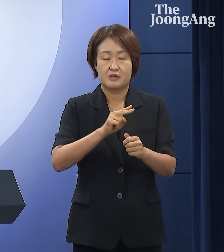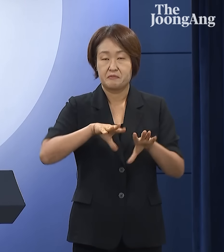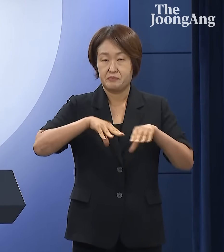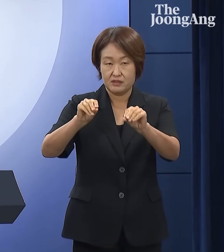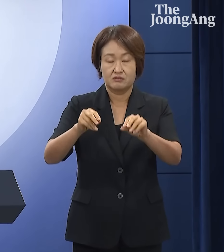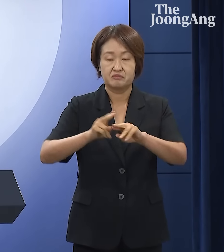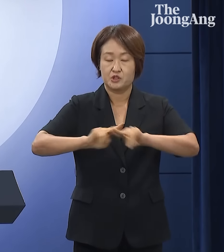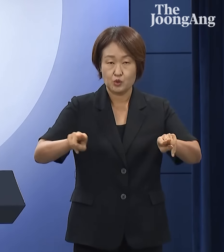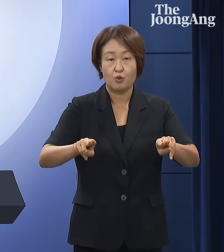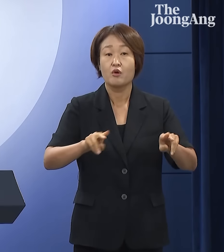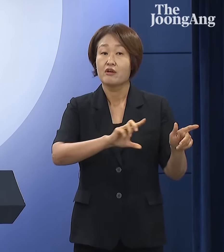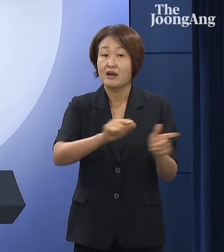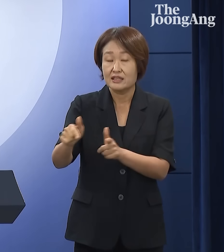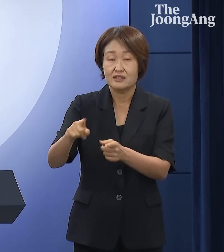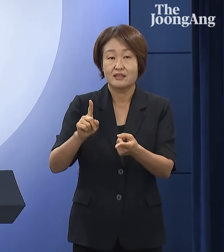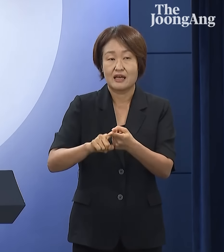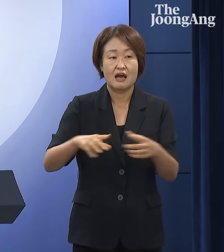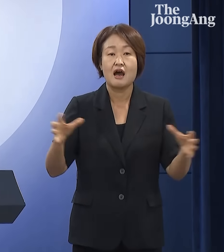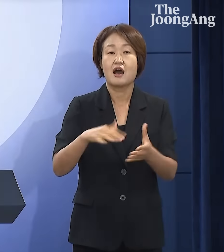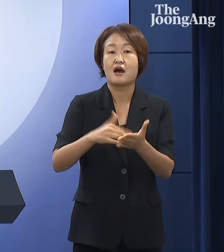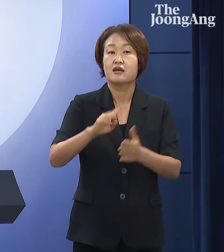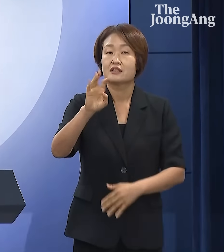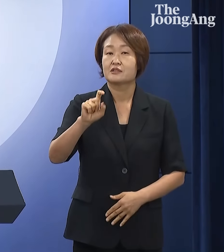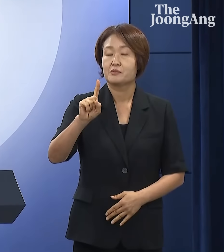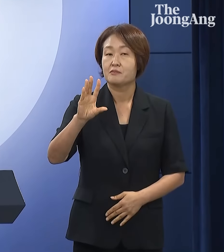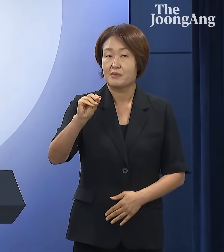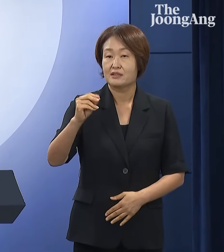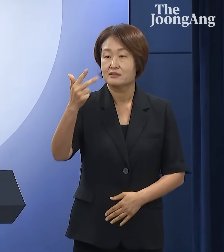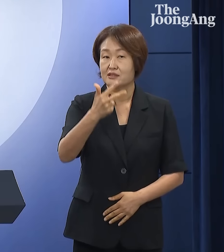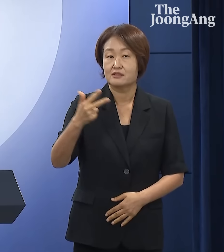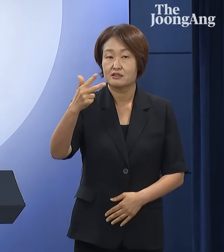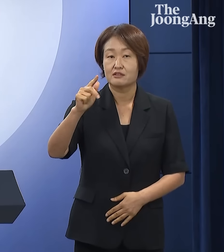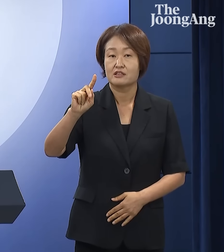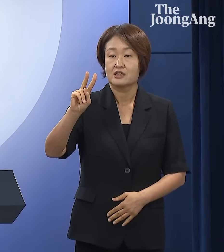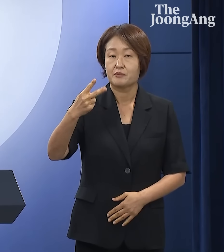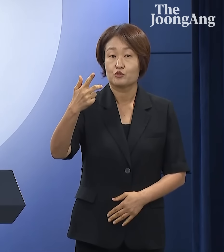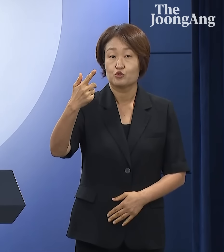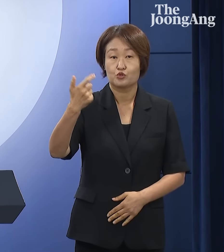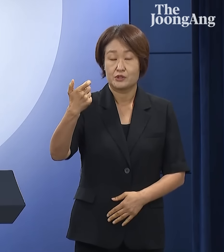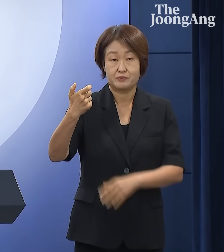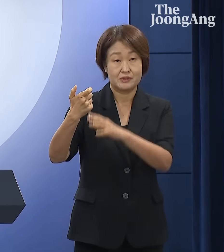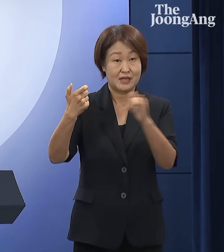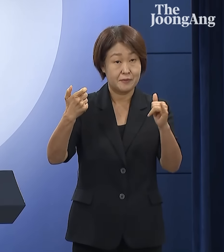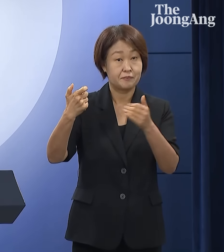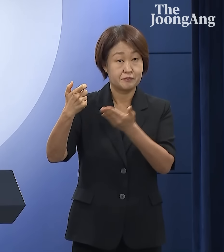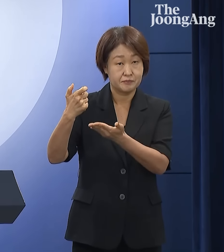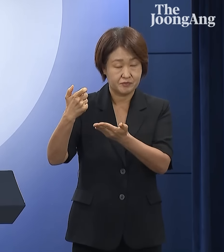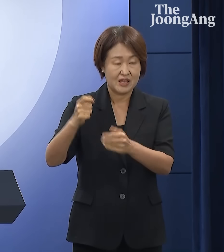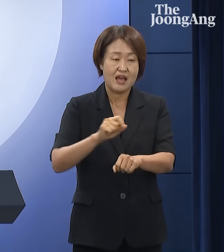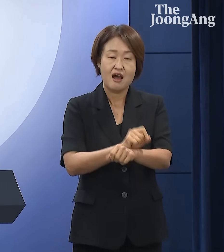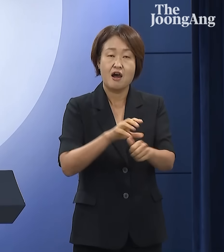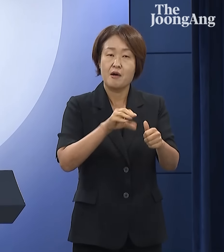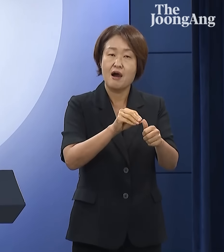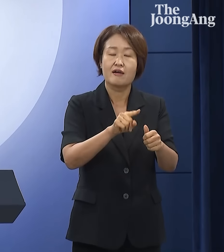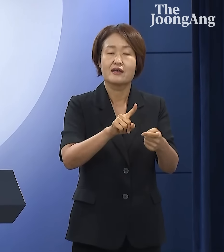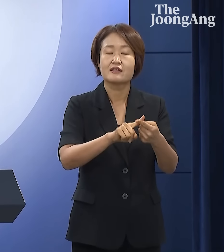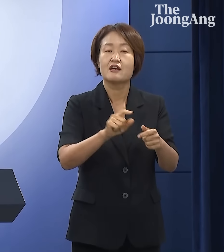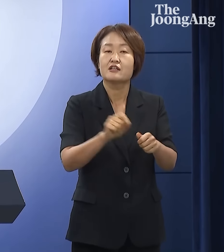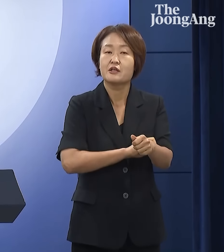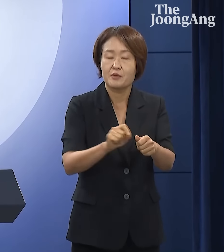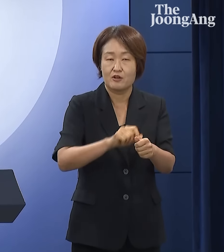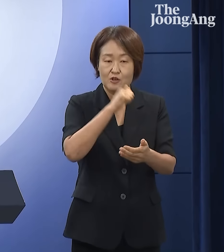등 행정제재자 총 41만 7,260명에 대하여 행정제재 특별